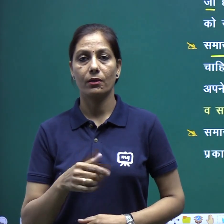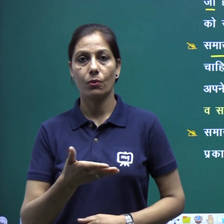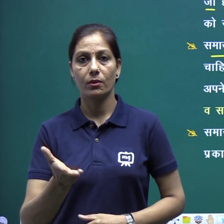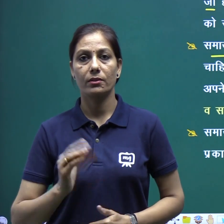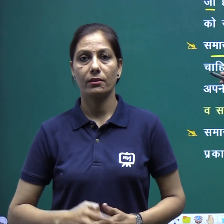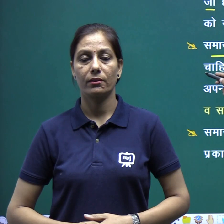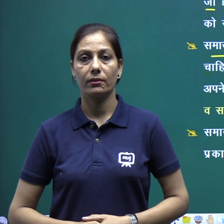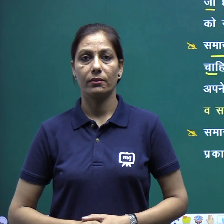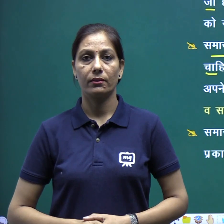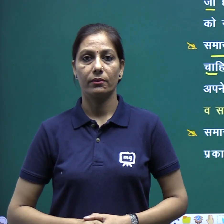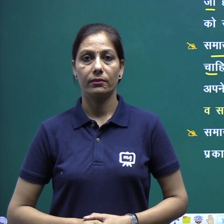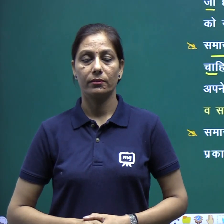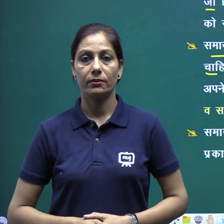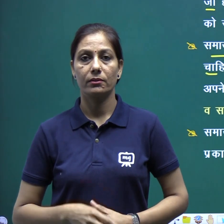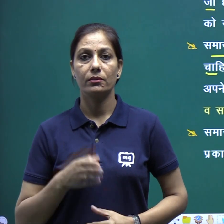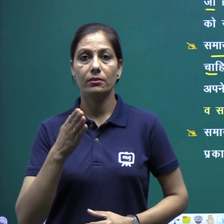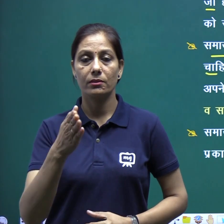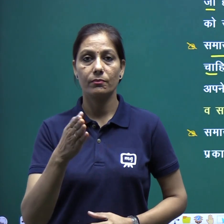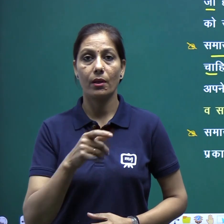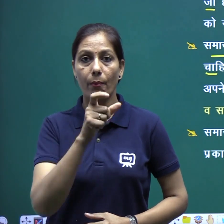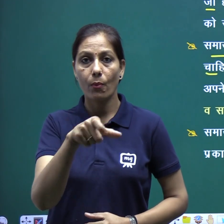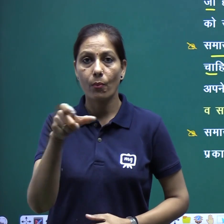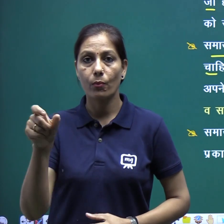चाहिए जिसमें लोगों में